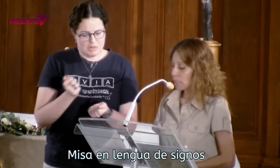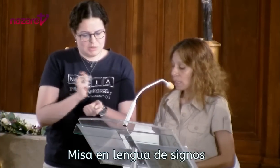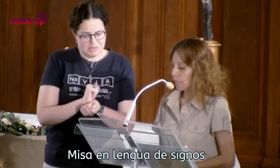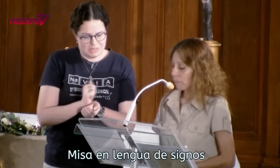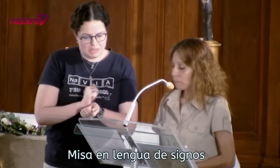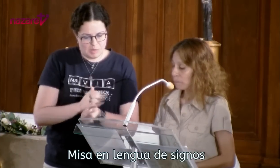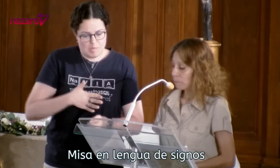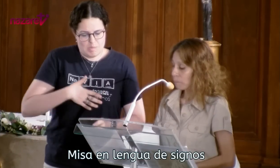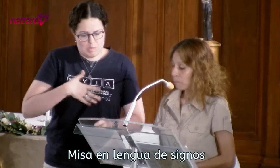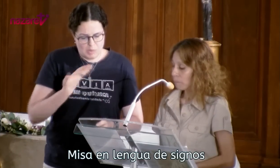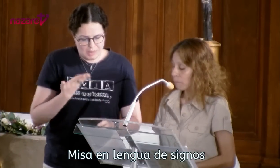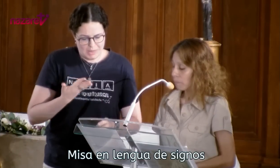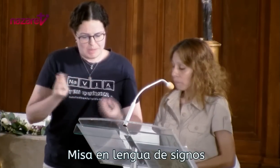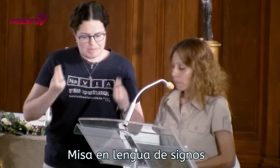dignidad.